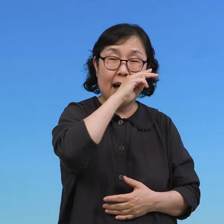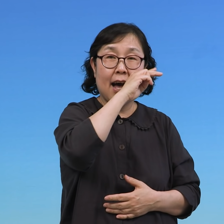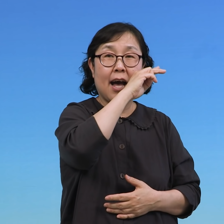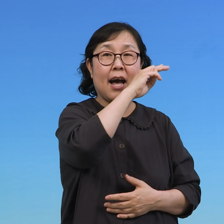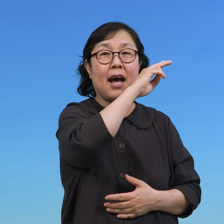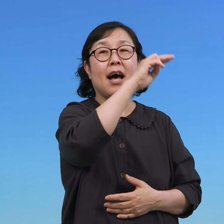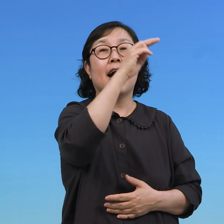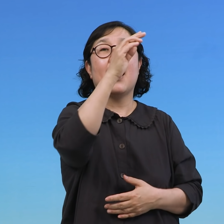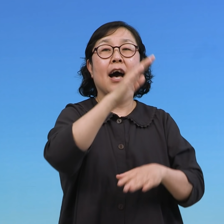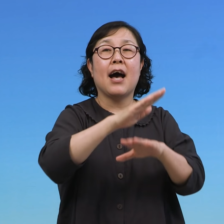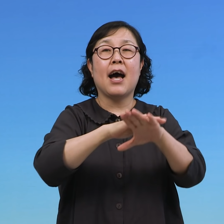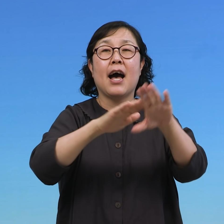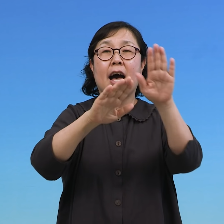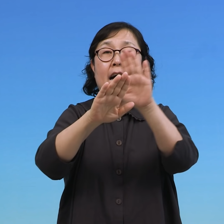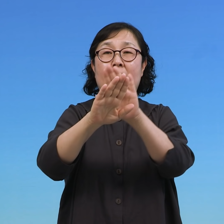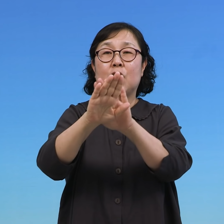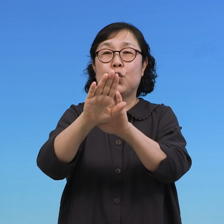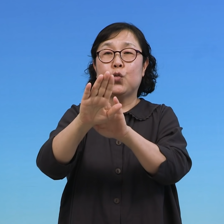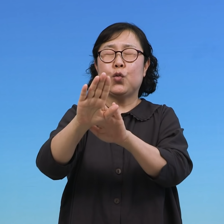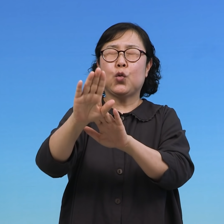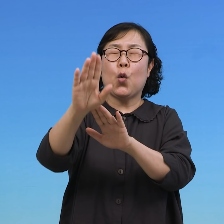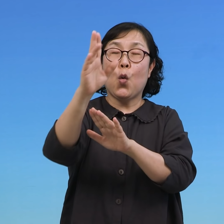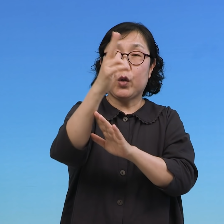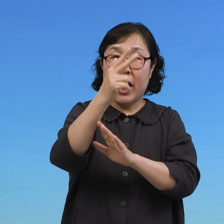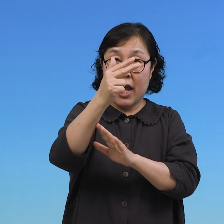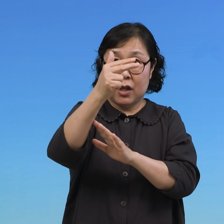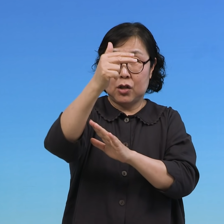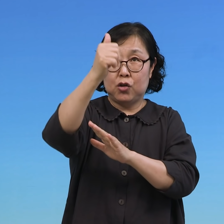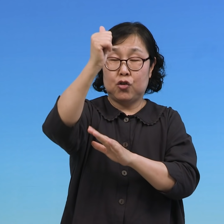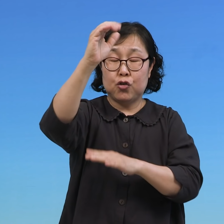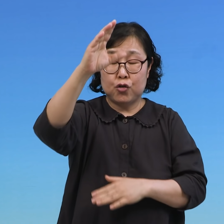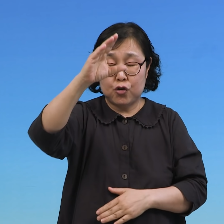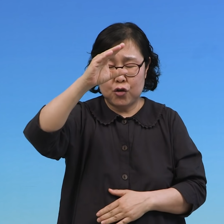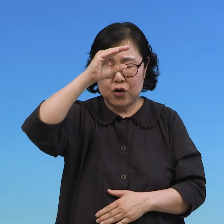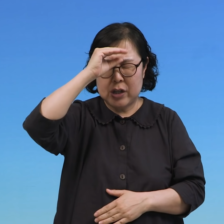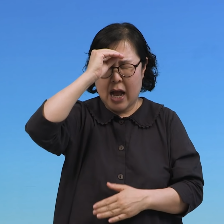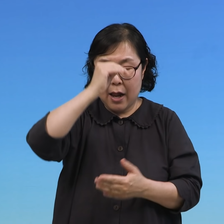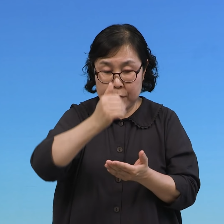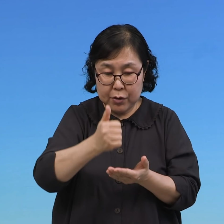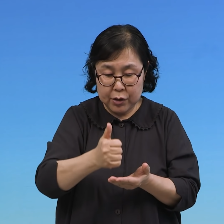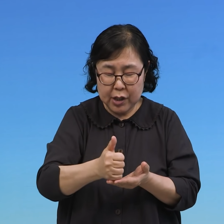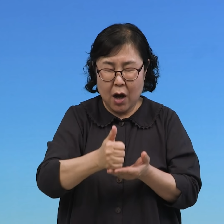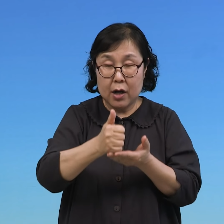찬양의 향기가, 두 손에는 주를 닮은 섬김이,